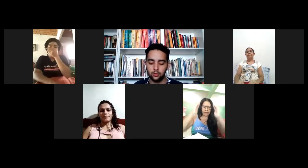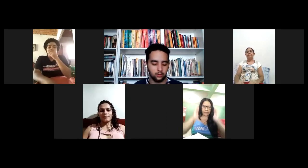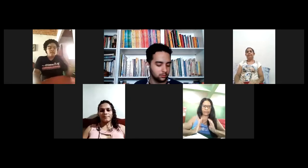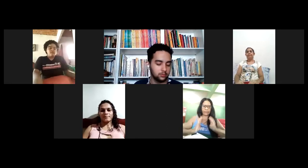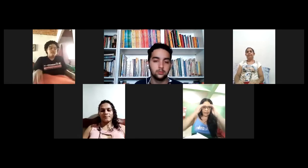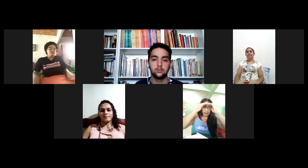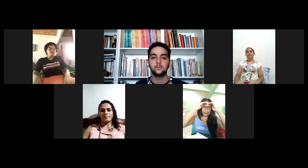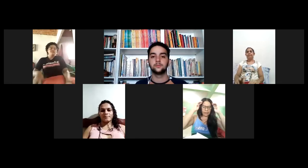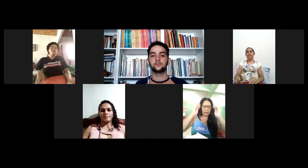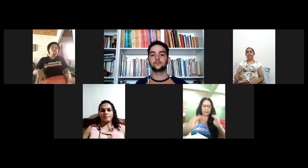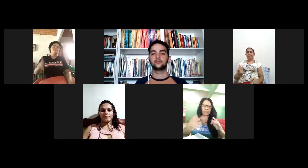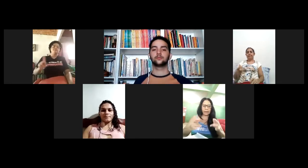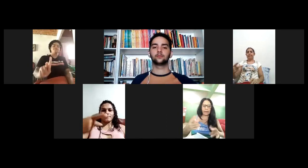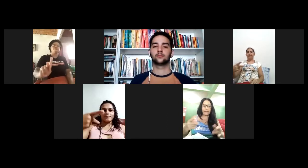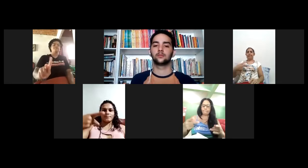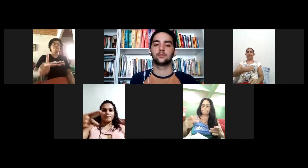pastor,